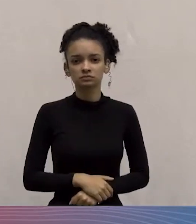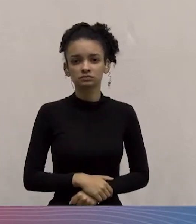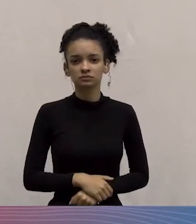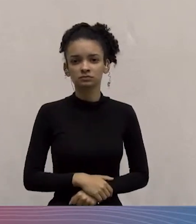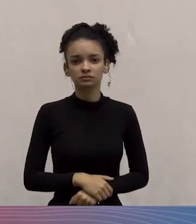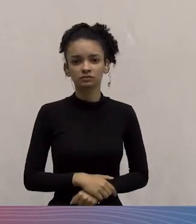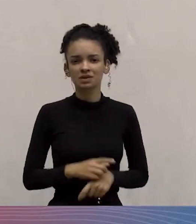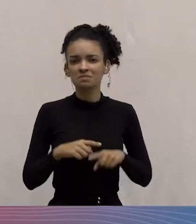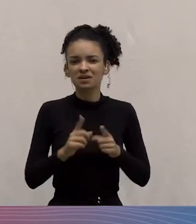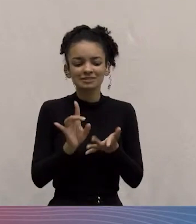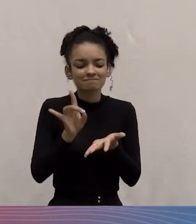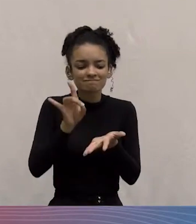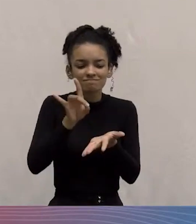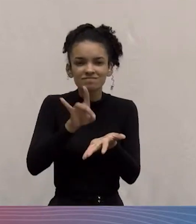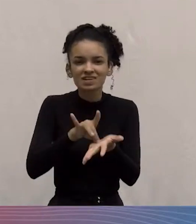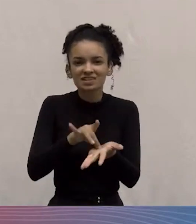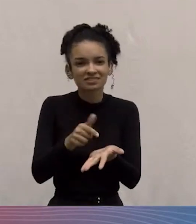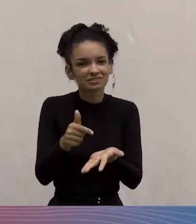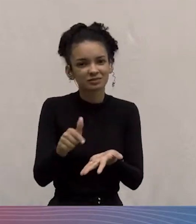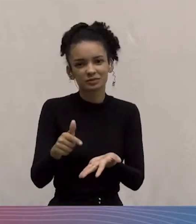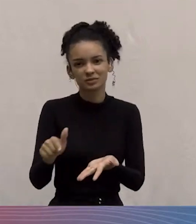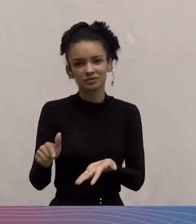Não guardaram a realidade.